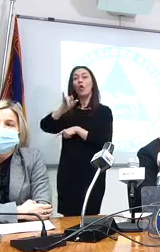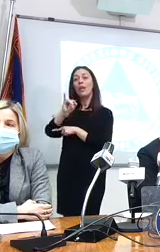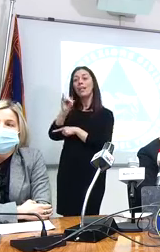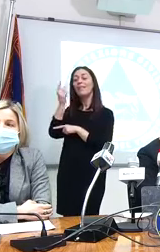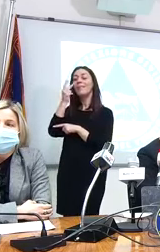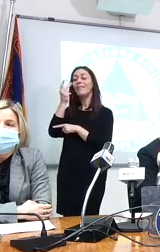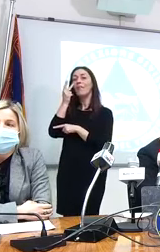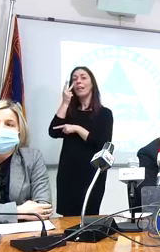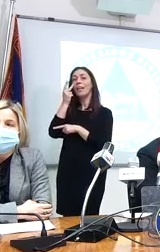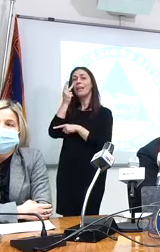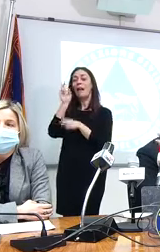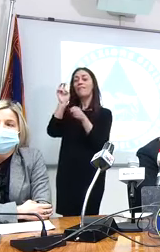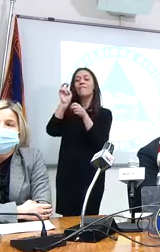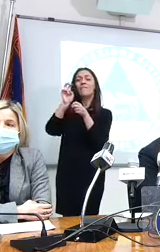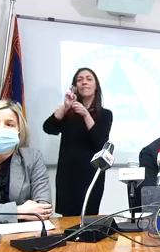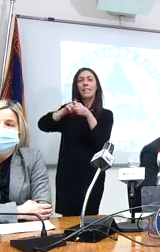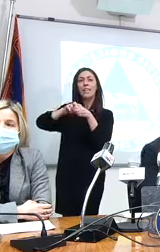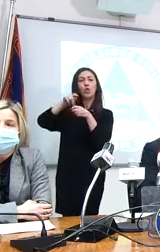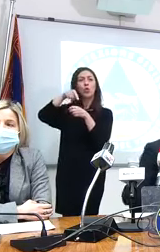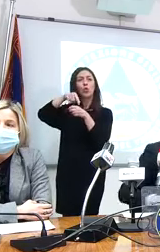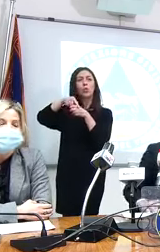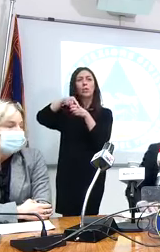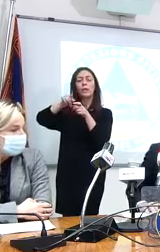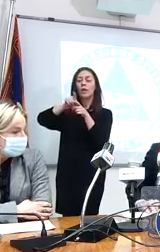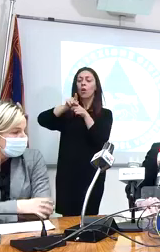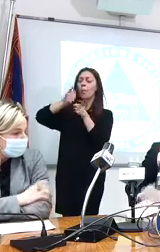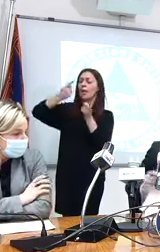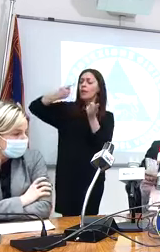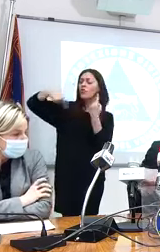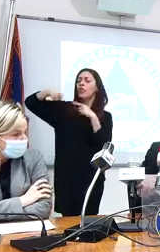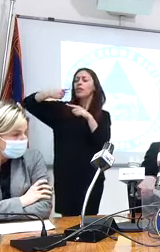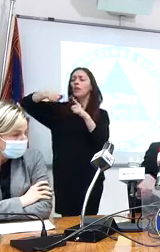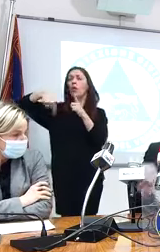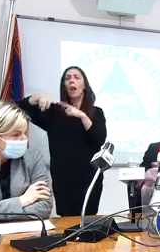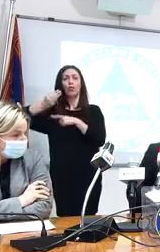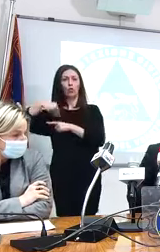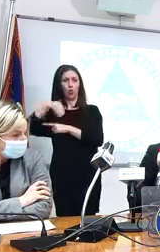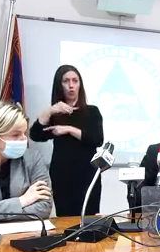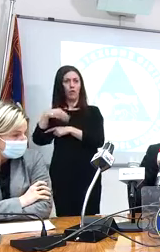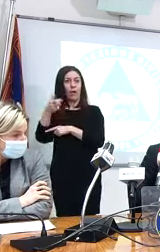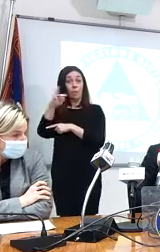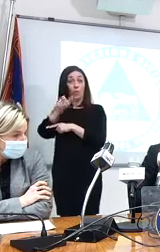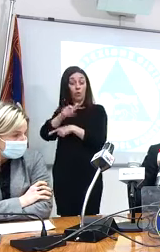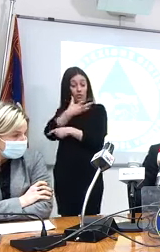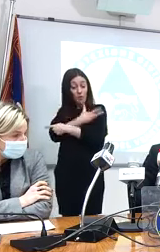passato, perché ha lasciato la traccia dell'anticorpo. E